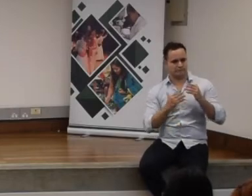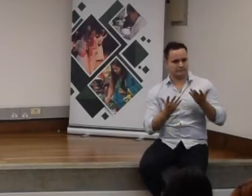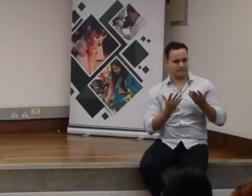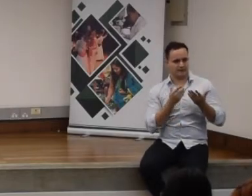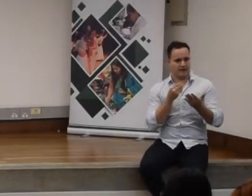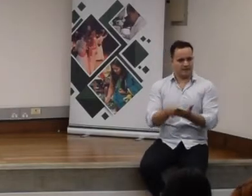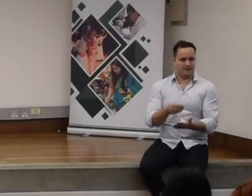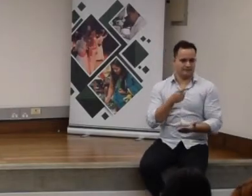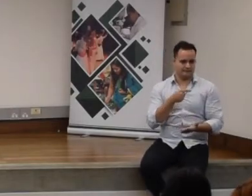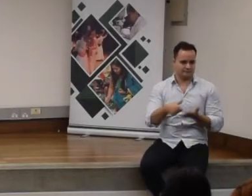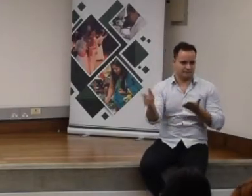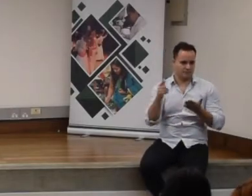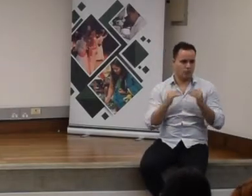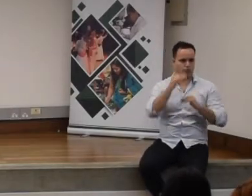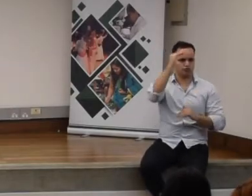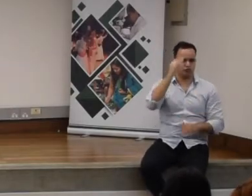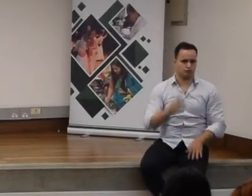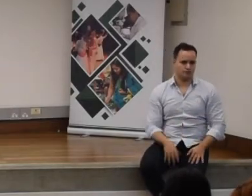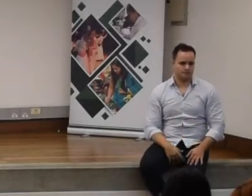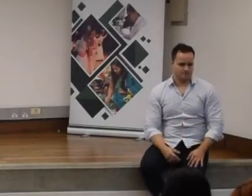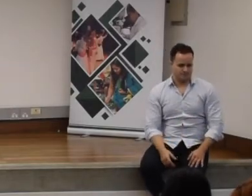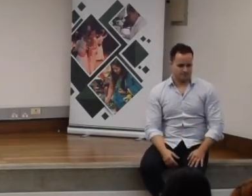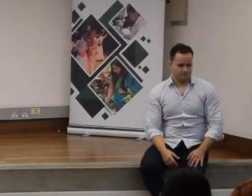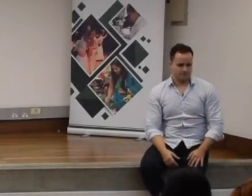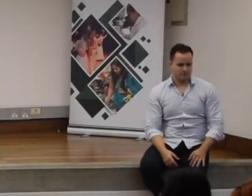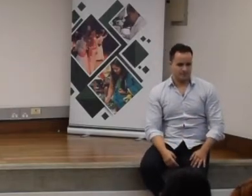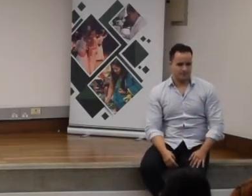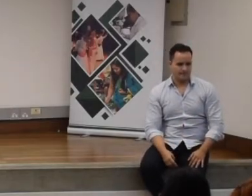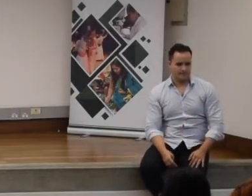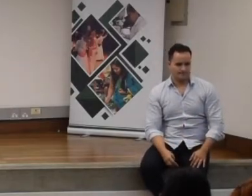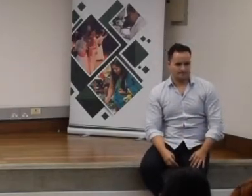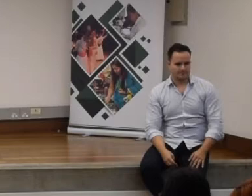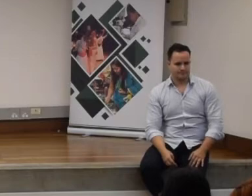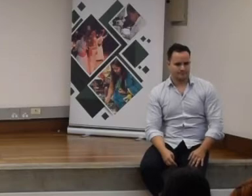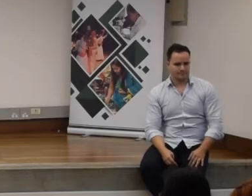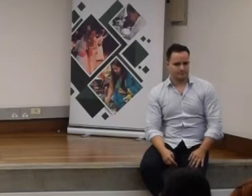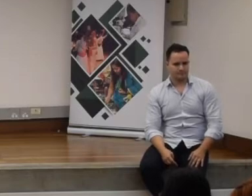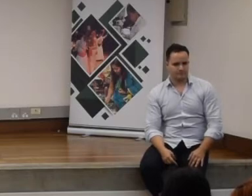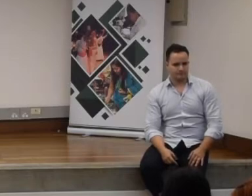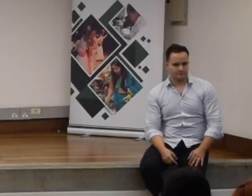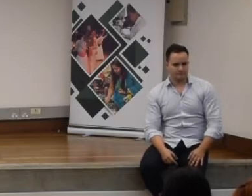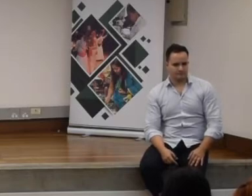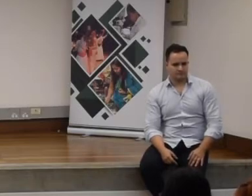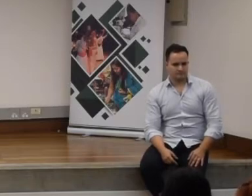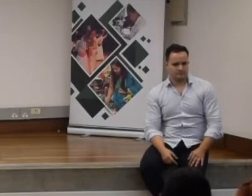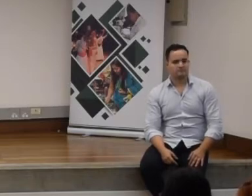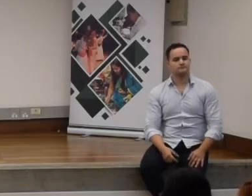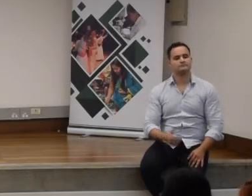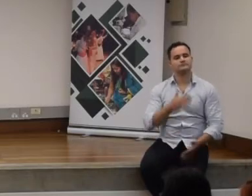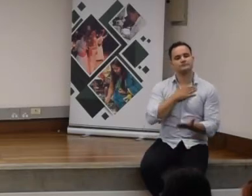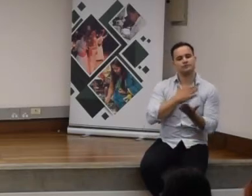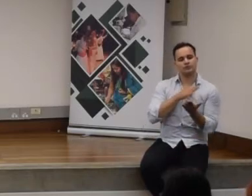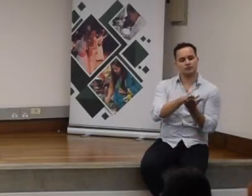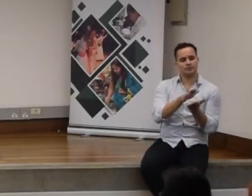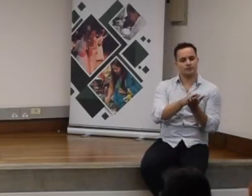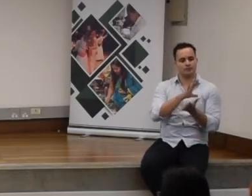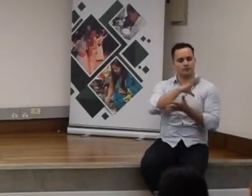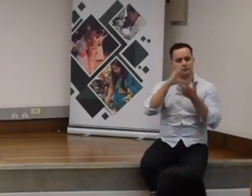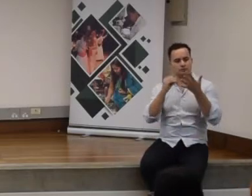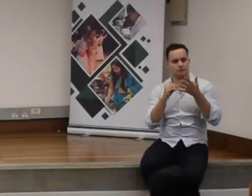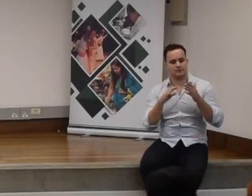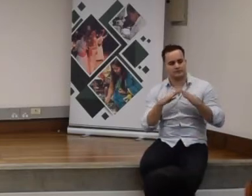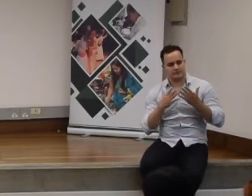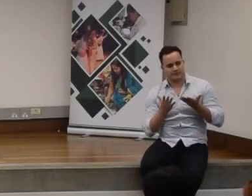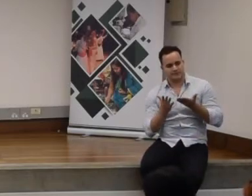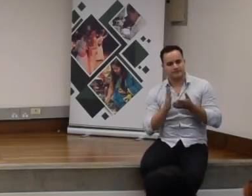con corporaciones y con otras instituciones educativas de los territorios. ¿Qué destaco yo en este documento? Es un